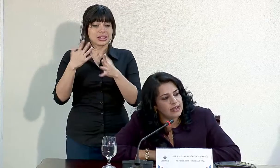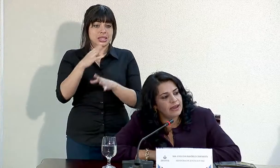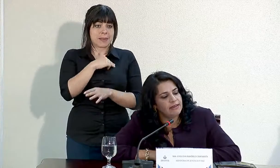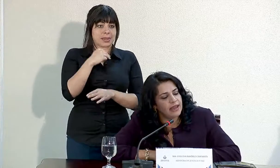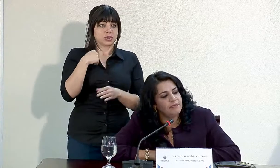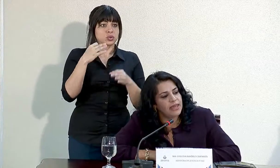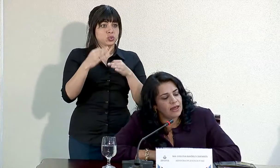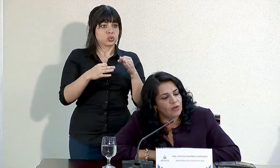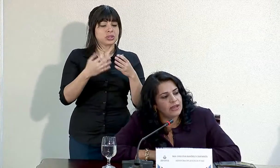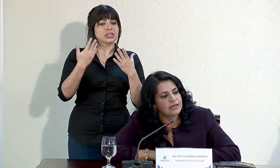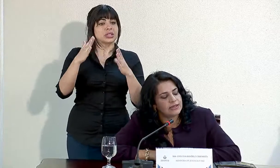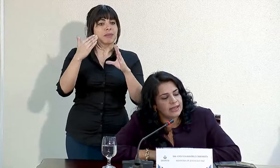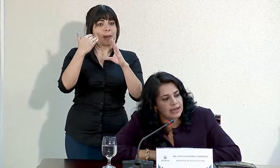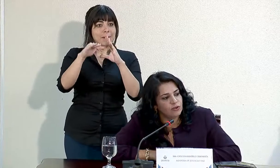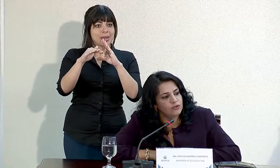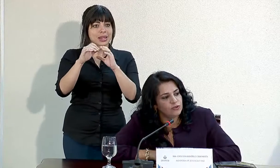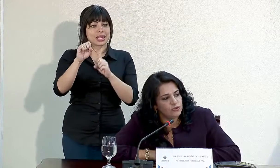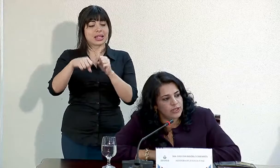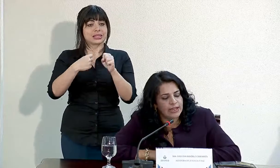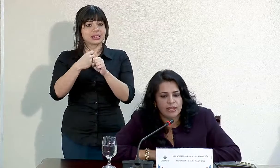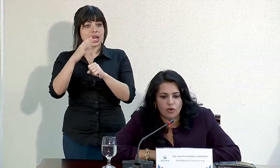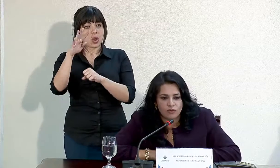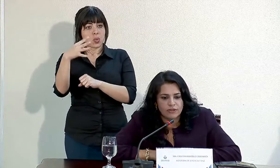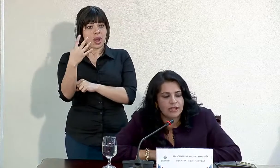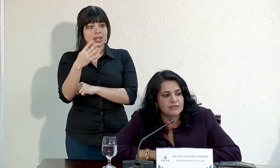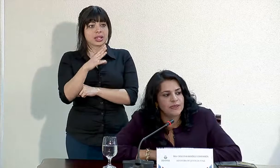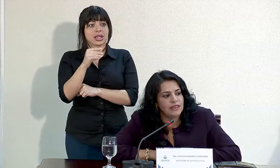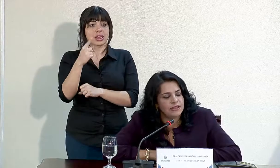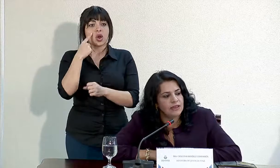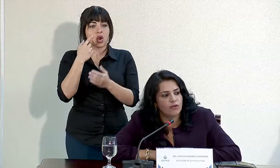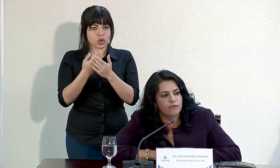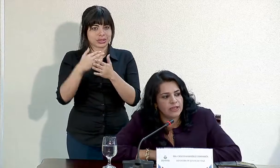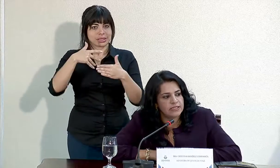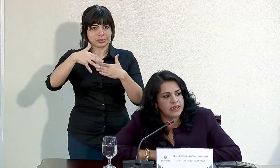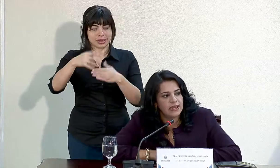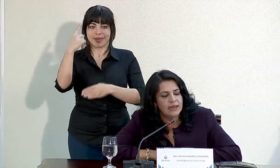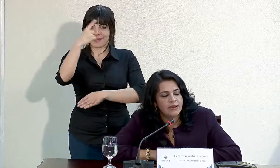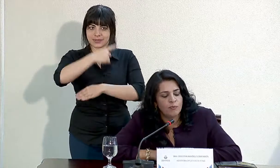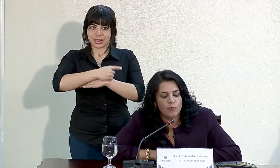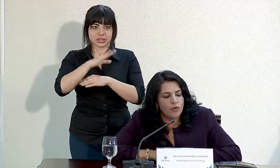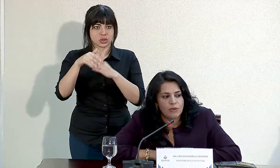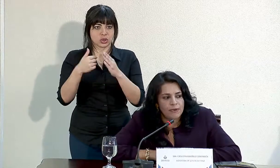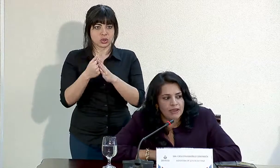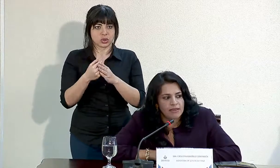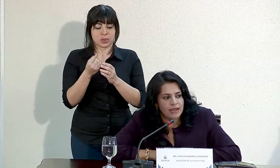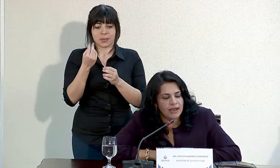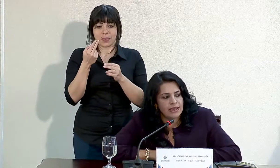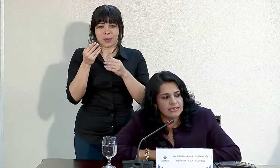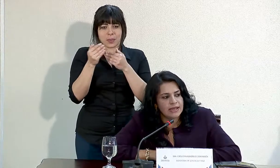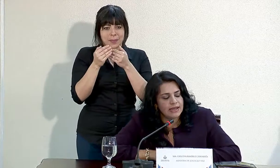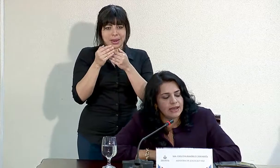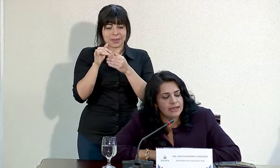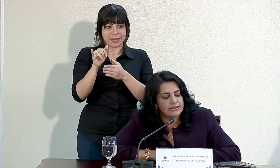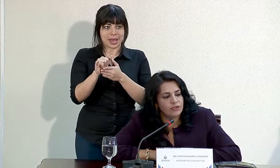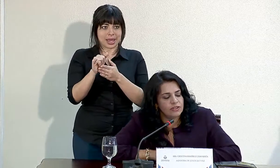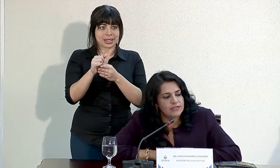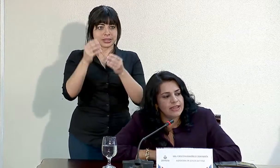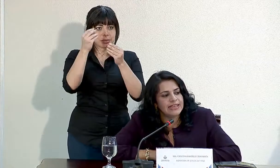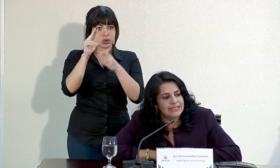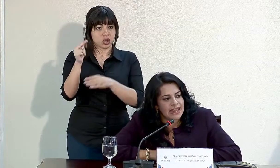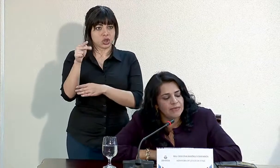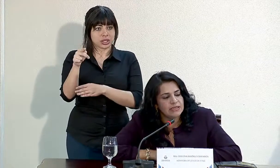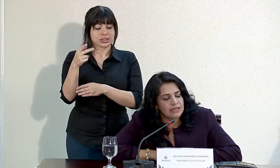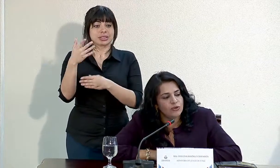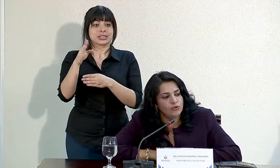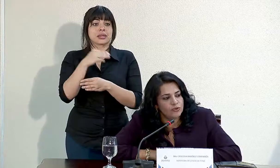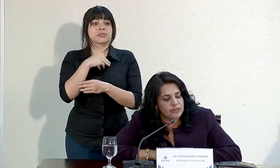Justicia había enviado a la Sala Constitucional, y consta en el expediente con fecha muy previa a esa noticia, que